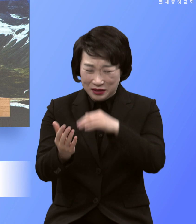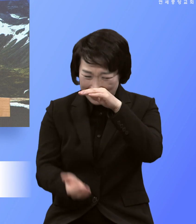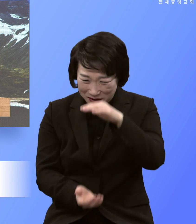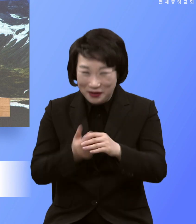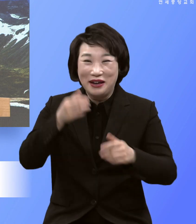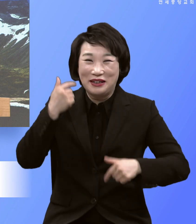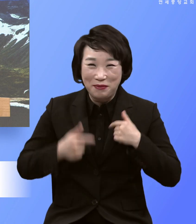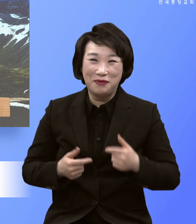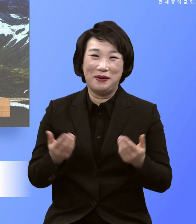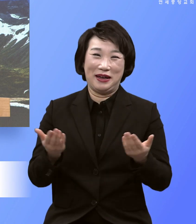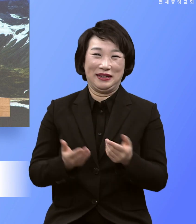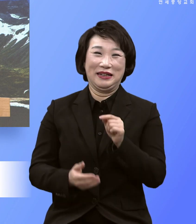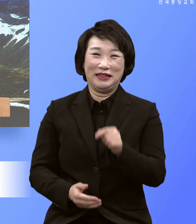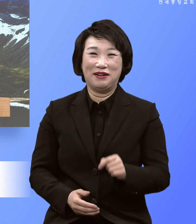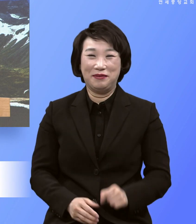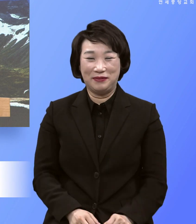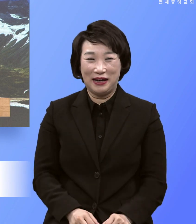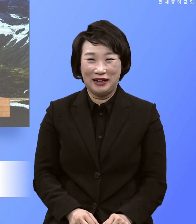최상의 기쁨이라 이 말입니다.